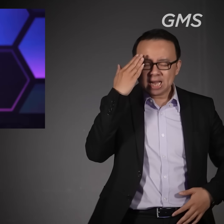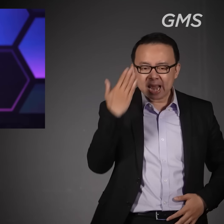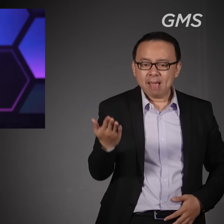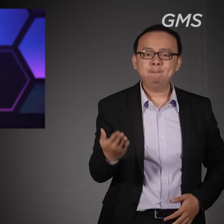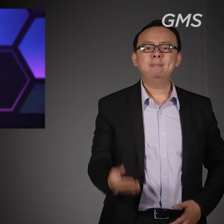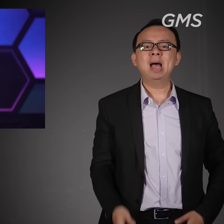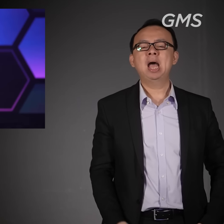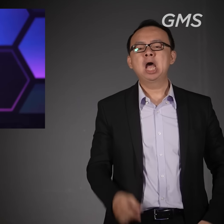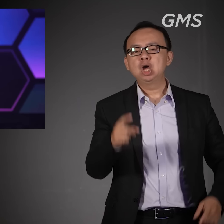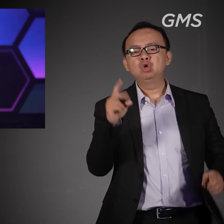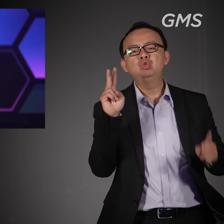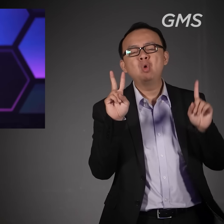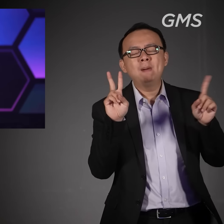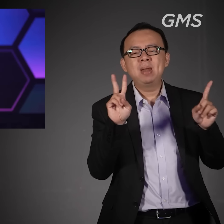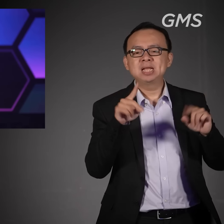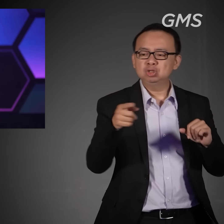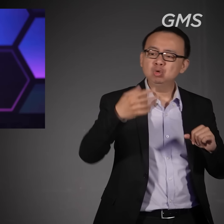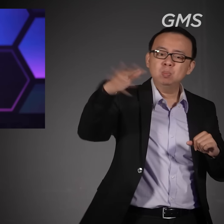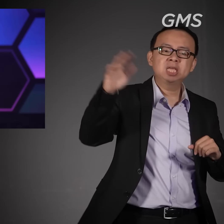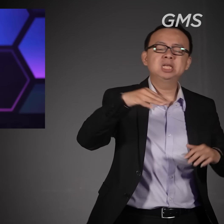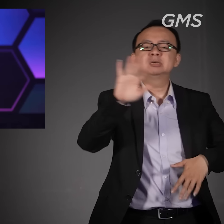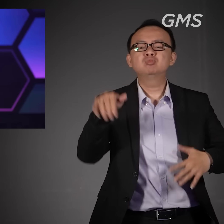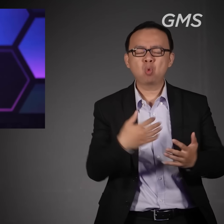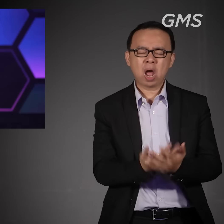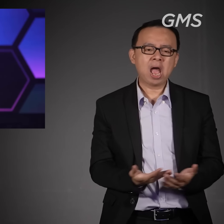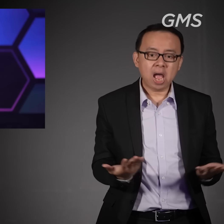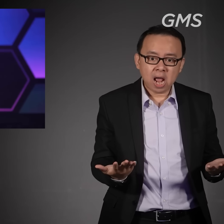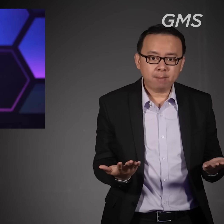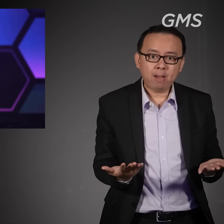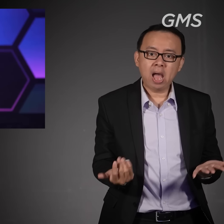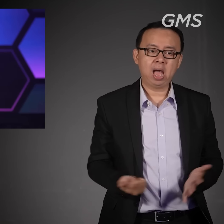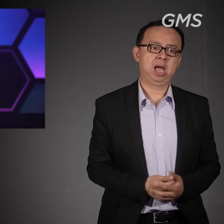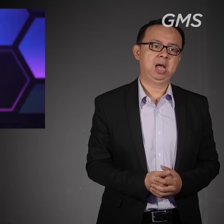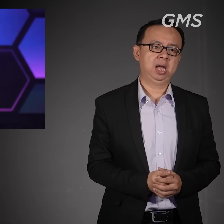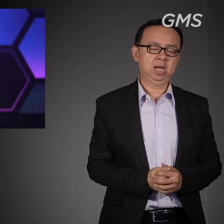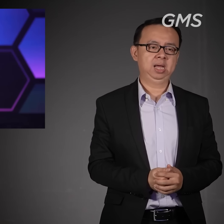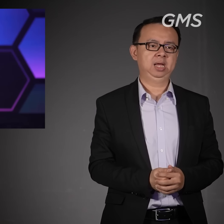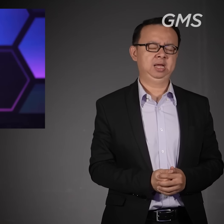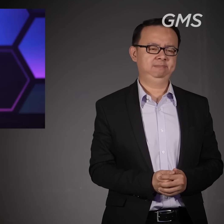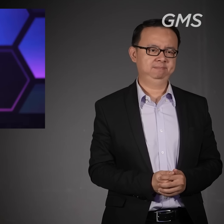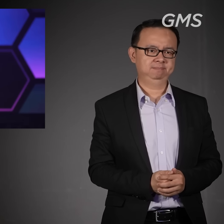juga kelaparan, mereka juga mau makan dulu, ceritanya begitu.